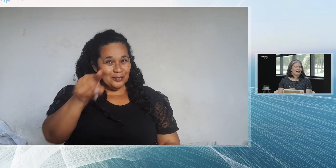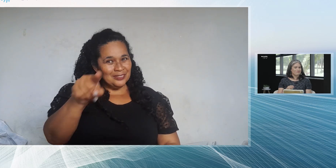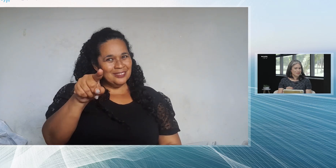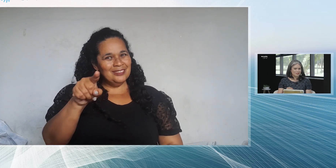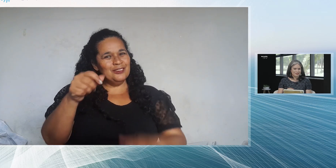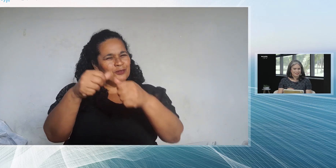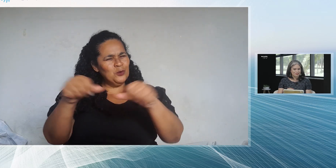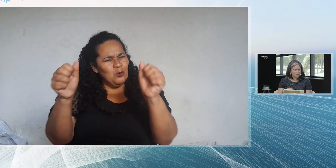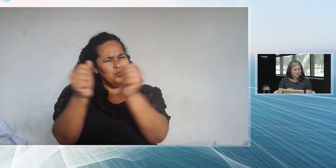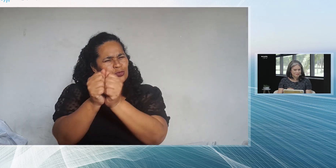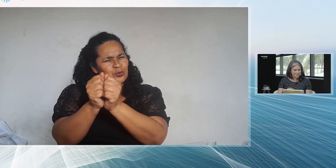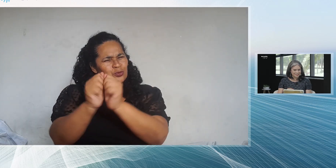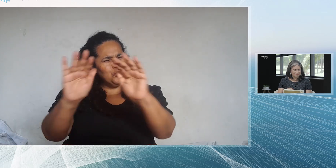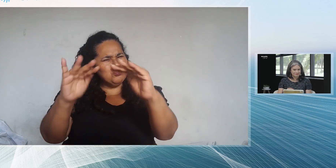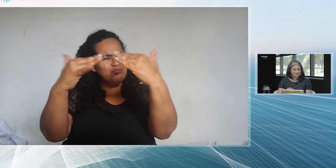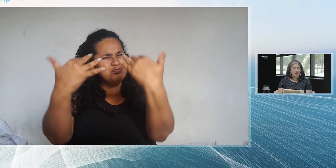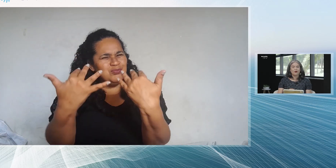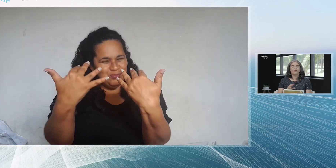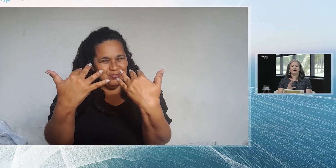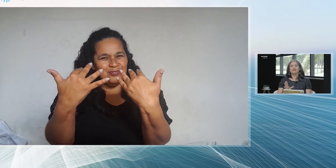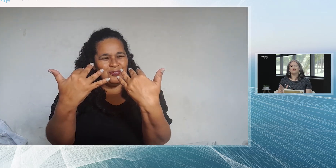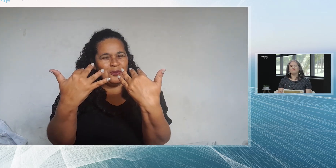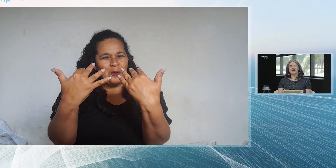possa abençoar a sua vida.